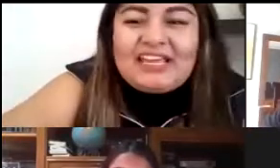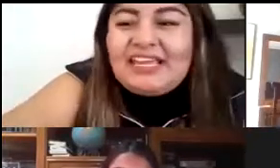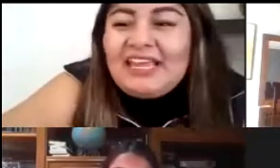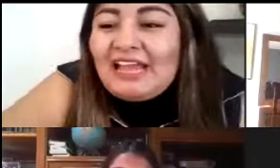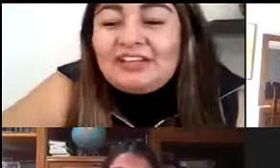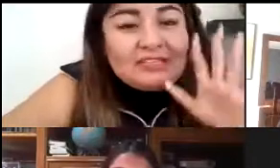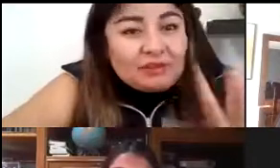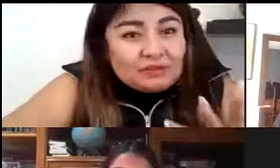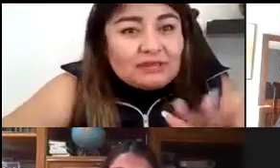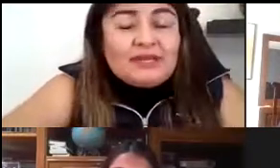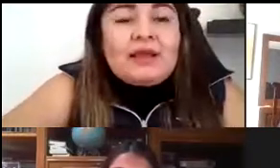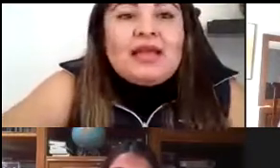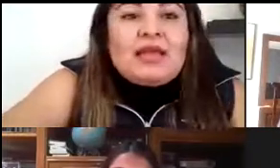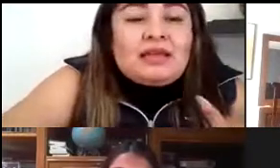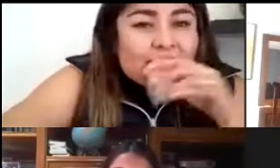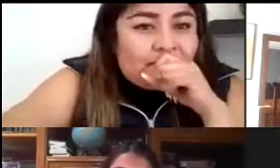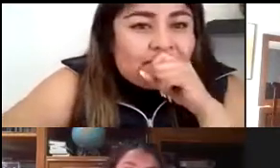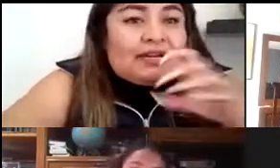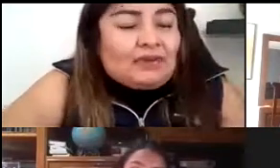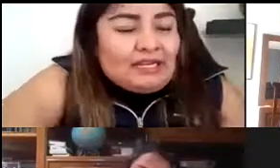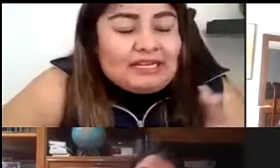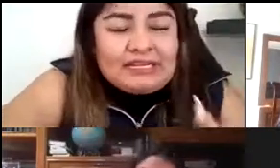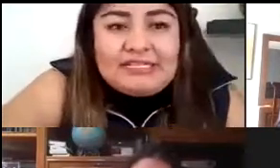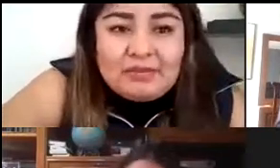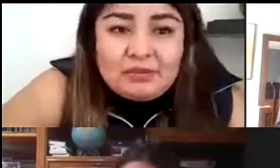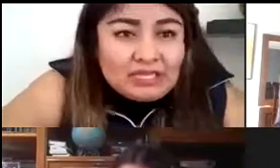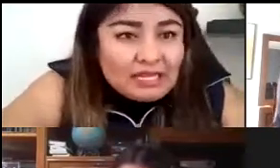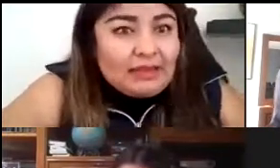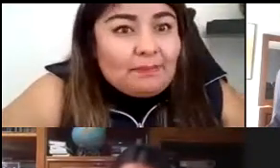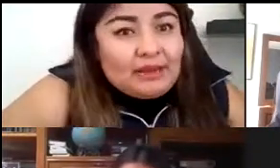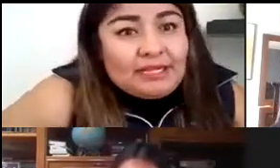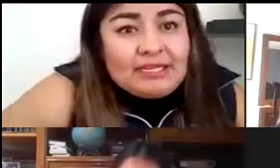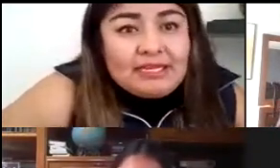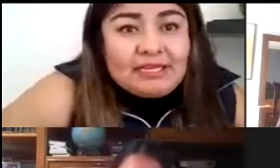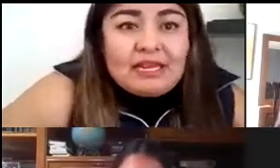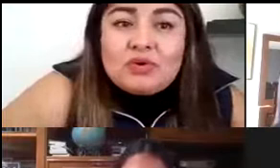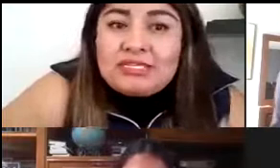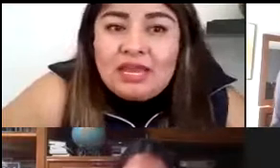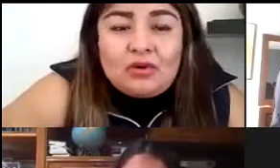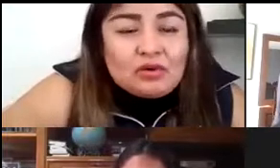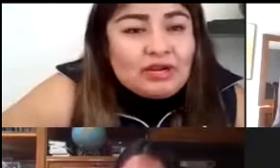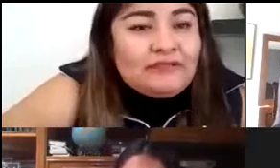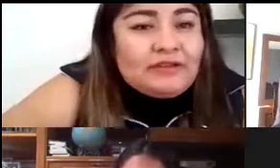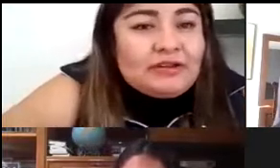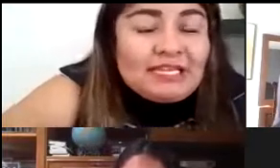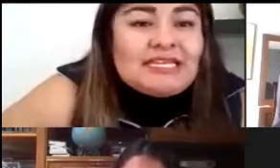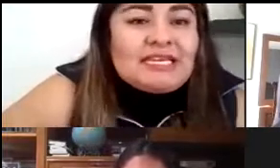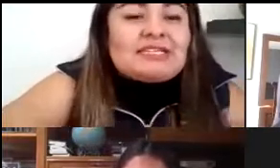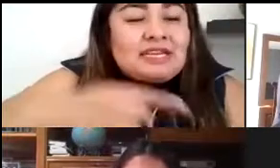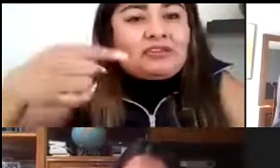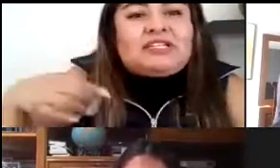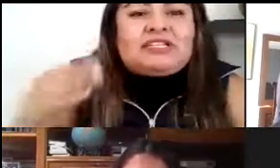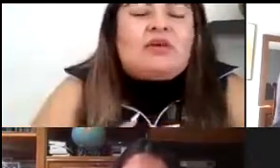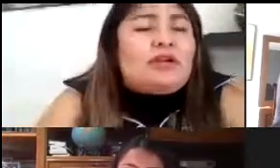Ok, entonces vamos a ver. Recuerden que decíamos que cada palabra tiene una seña o una firma en lengua de